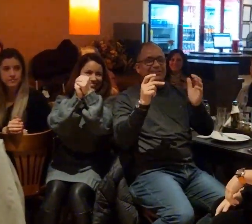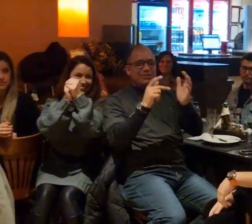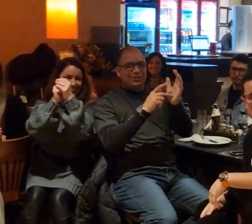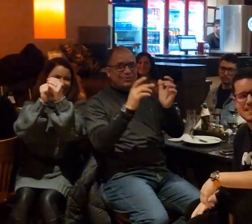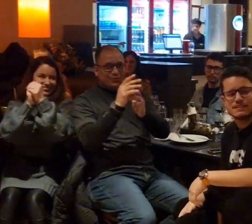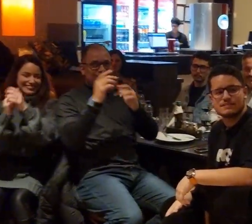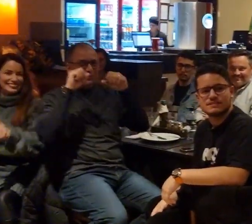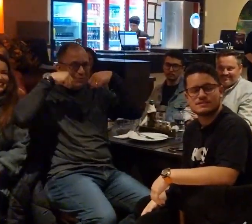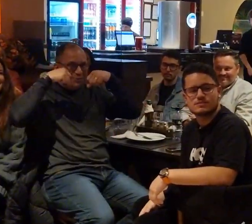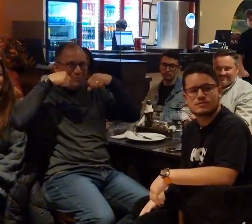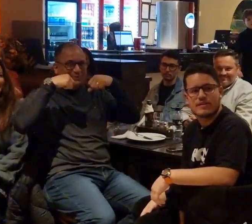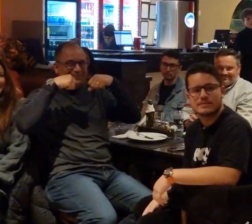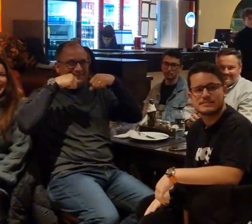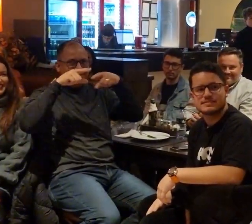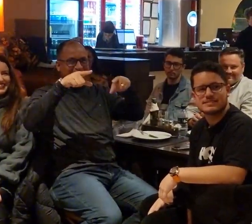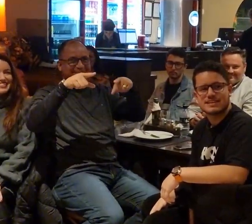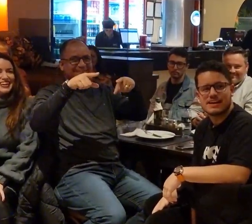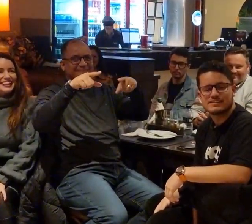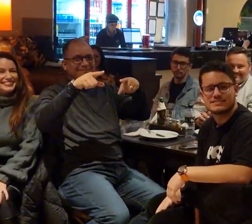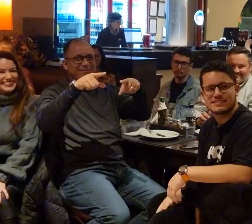meu pastor.